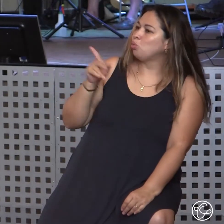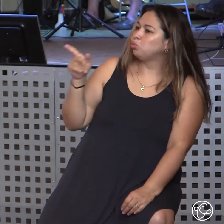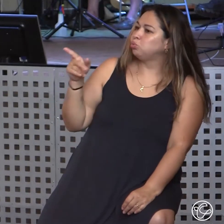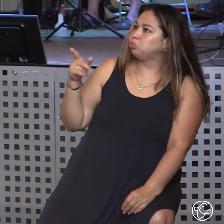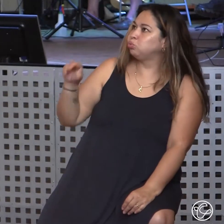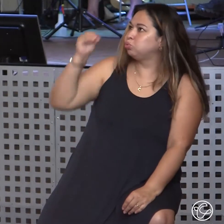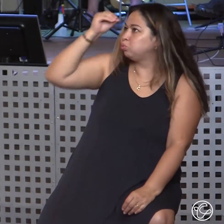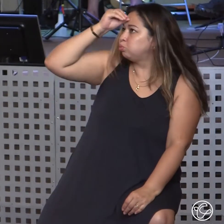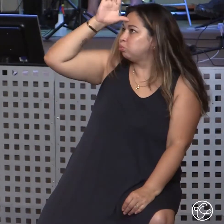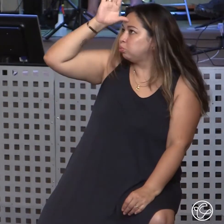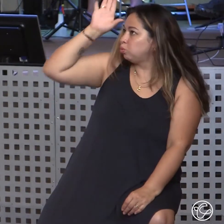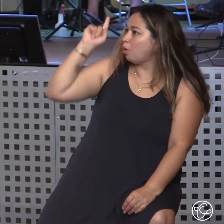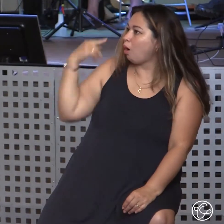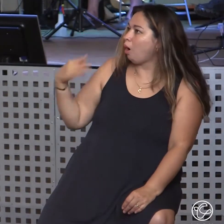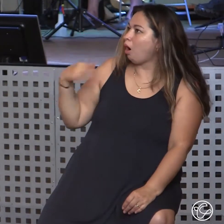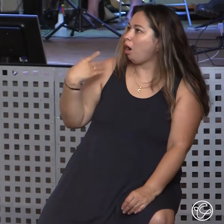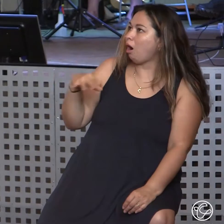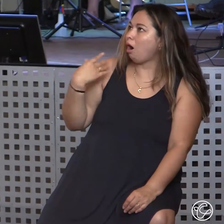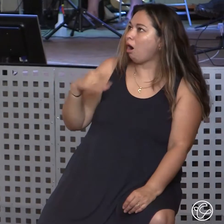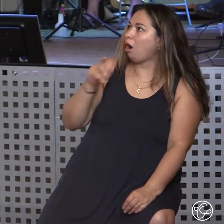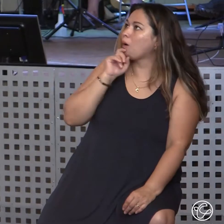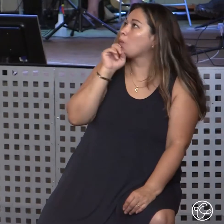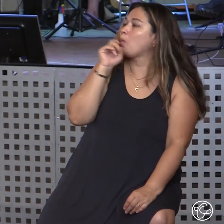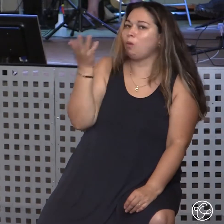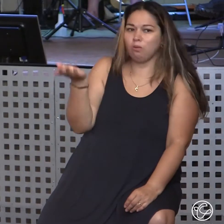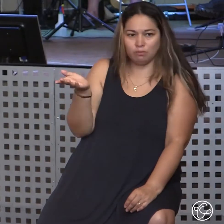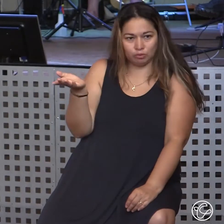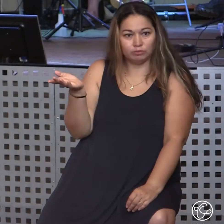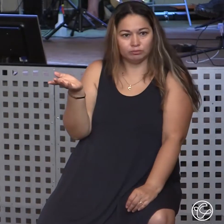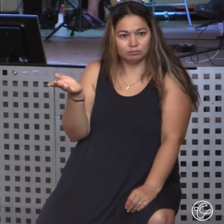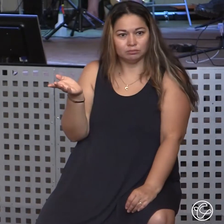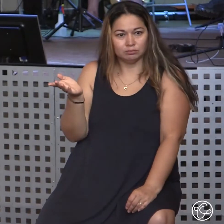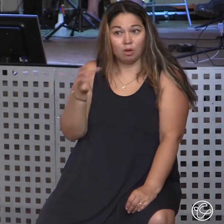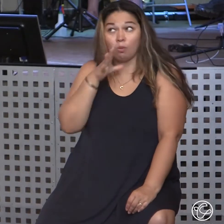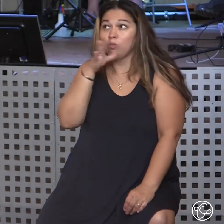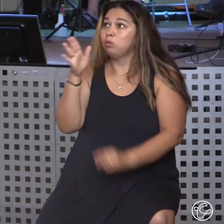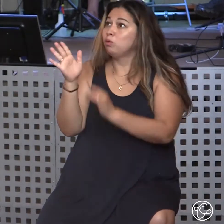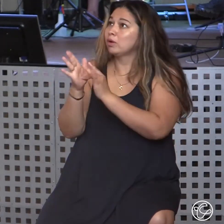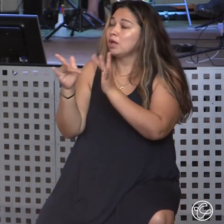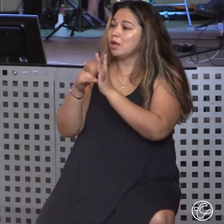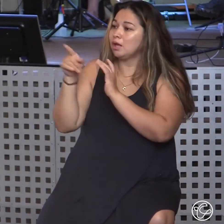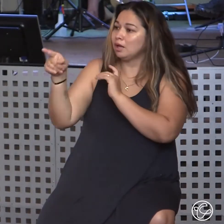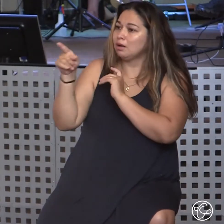esta sabiduría? Y ojo, fíjate en el detalle, y estos milagros.